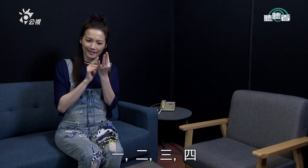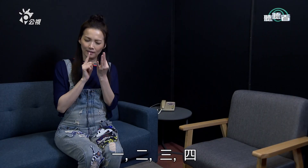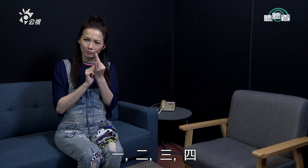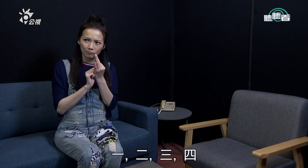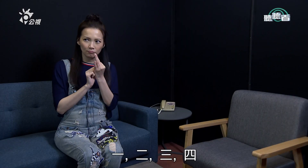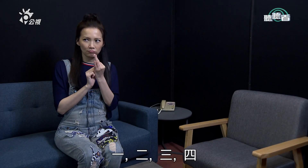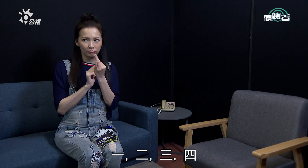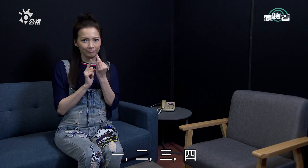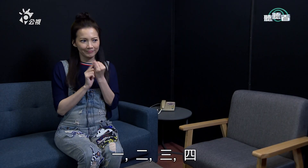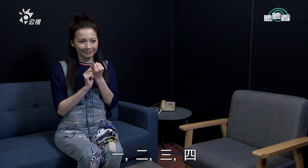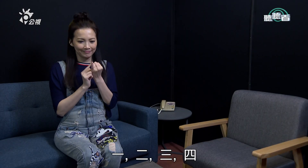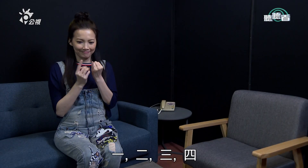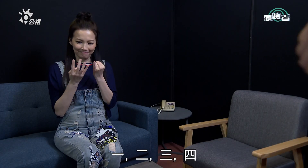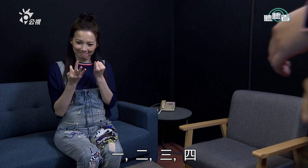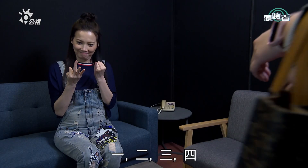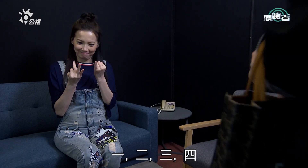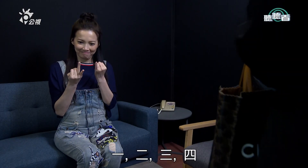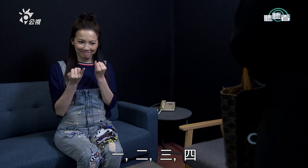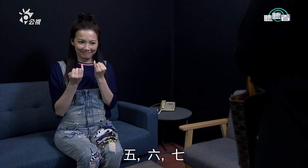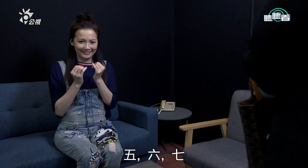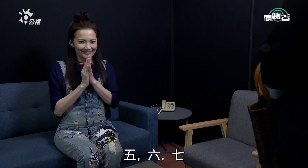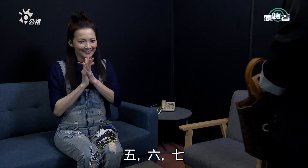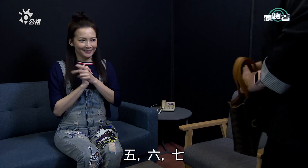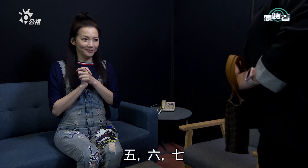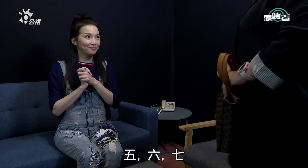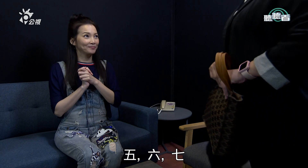一二三四五六七。